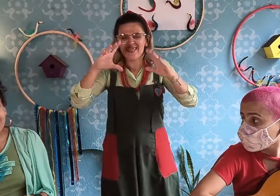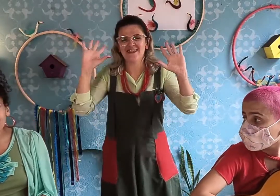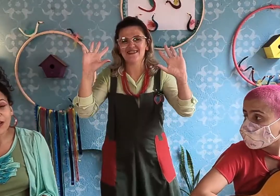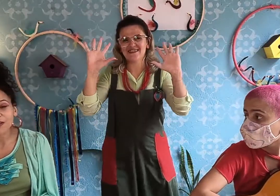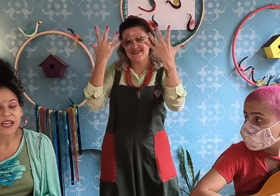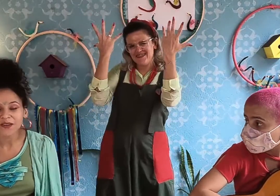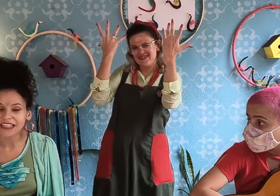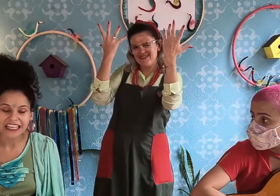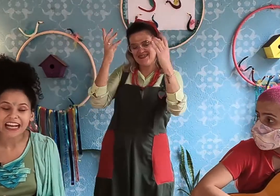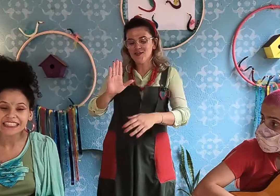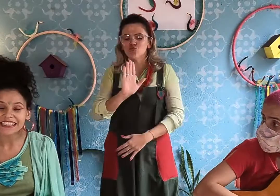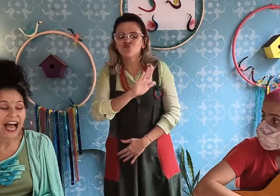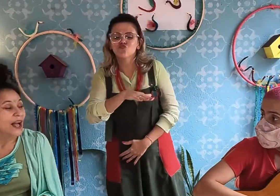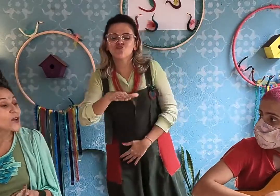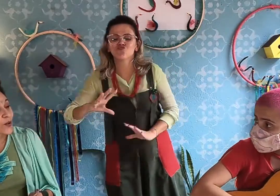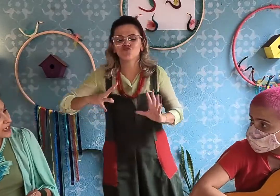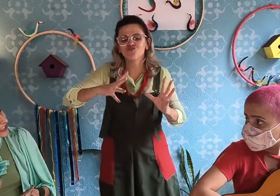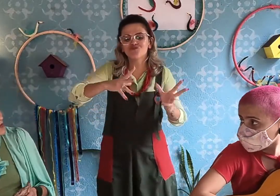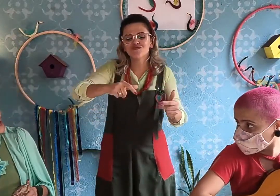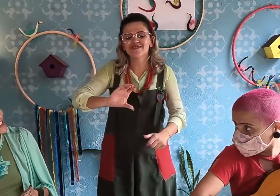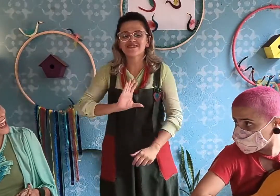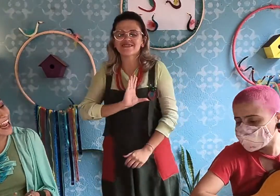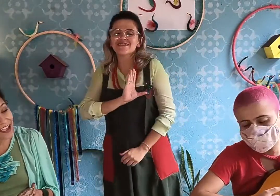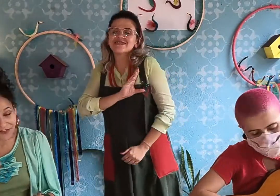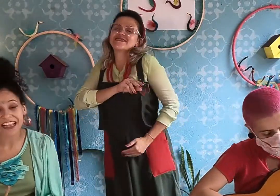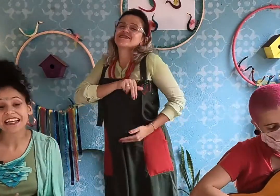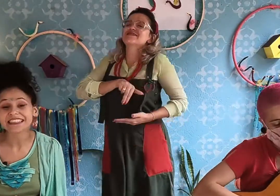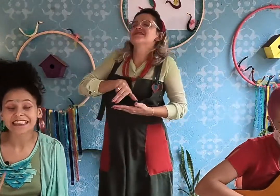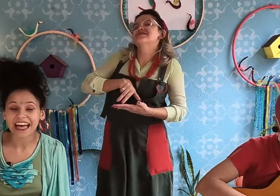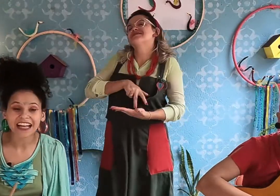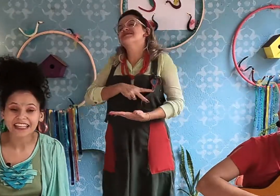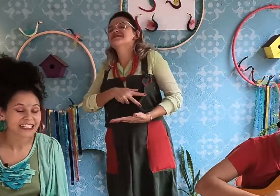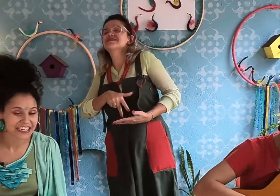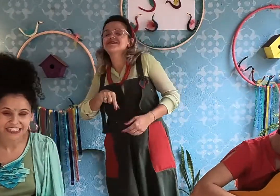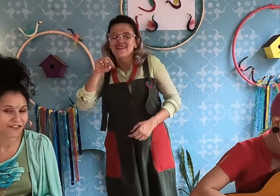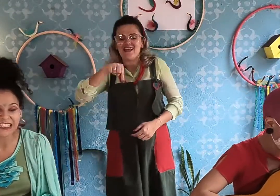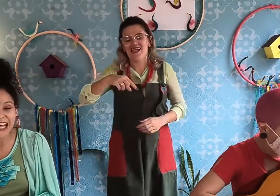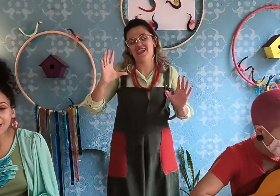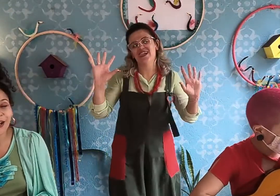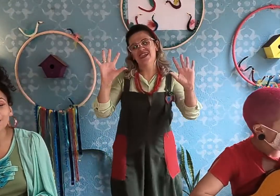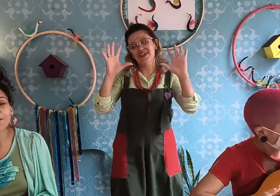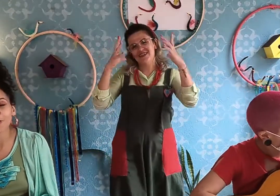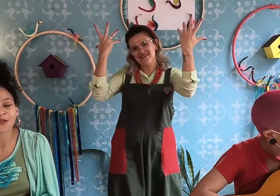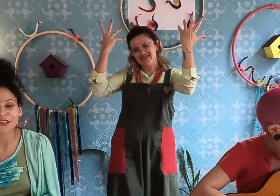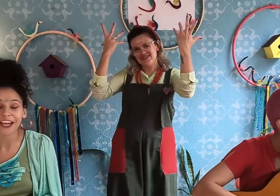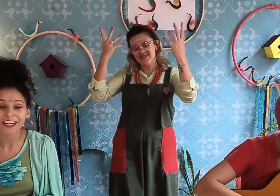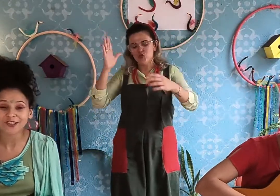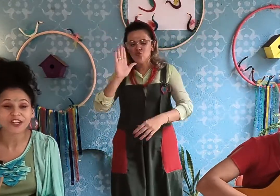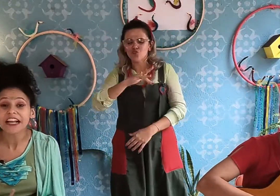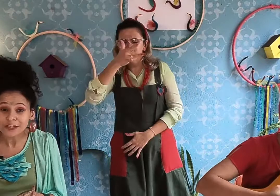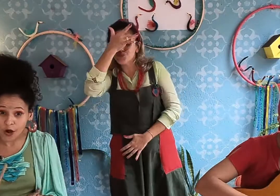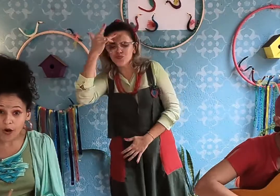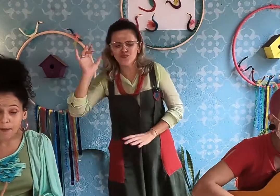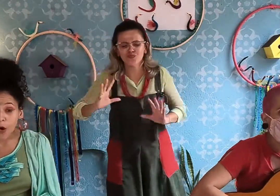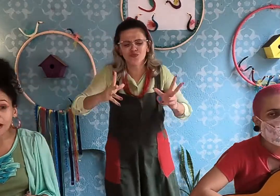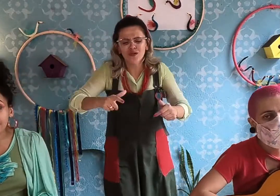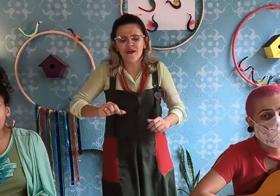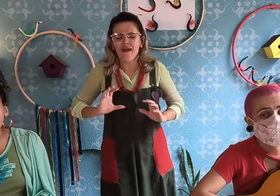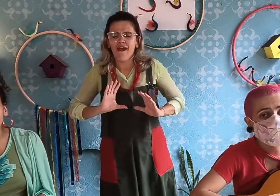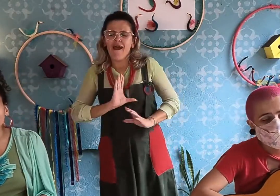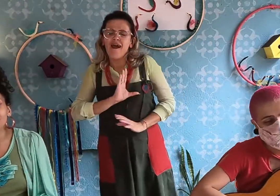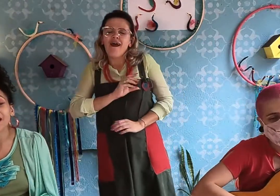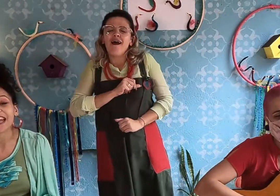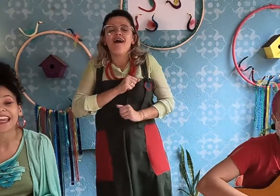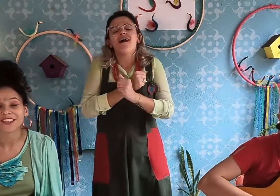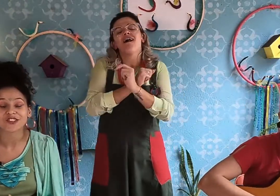Nessa festa todos são criança. Coração disca leve dança. Nessa festa todo mundo é gente. Só amor pra